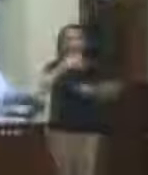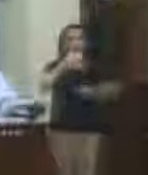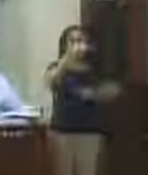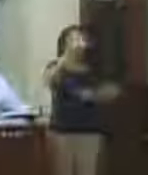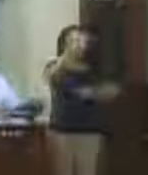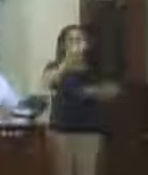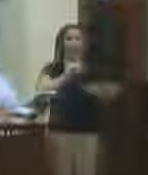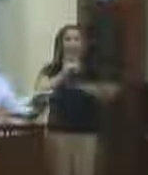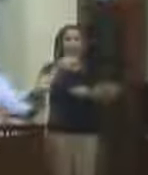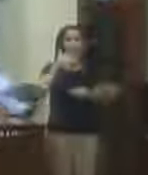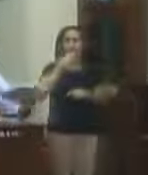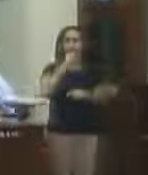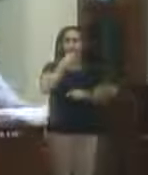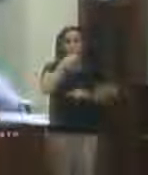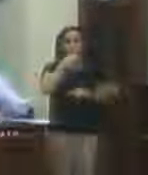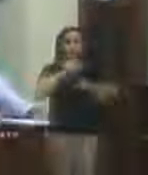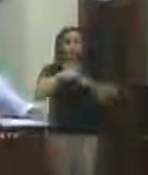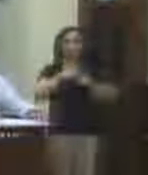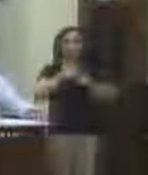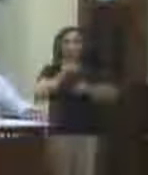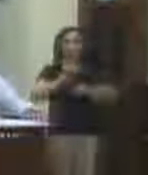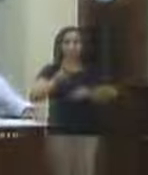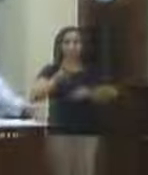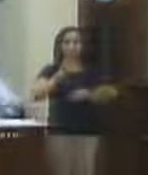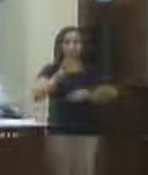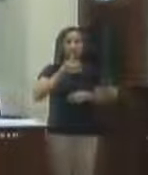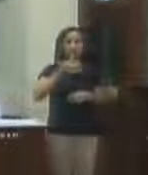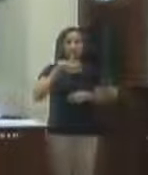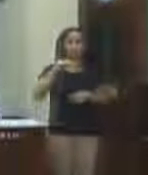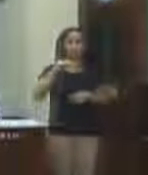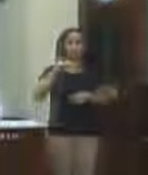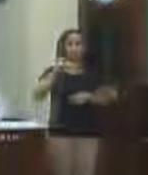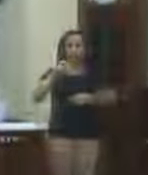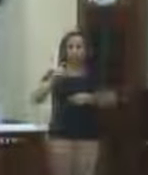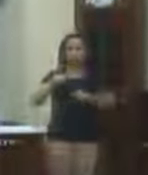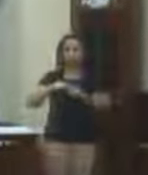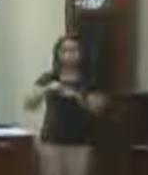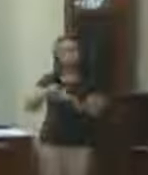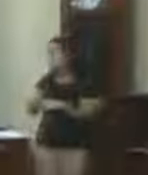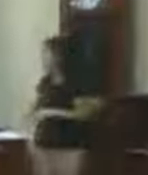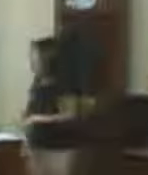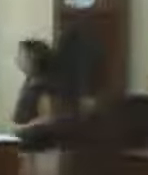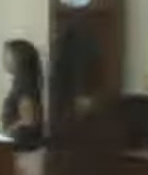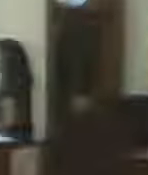sequência do uso de tribuna dos senhores vereadores.